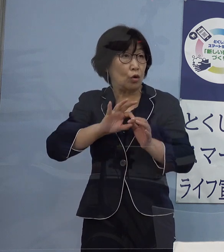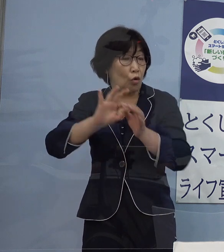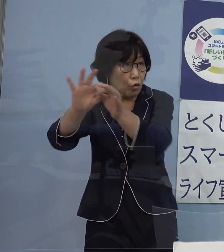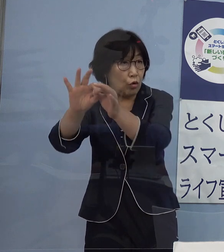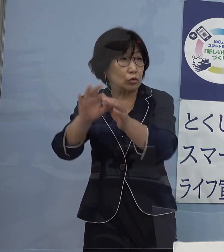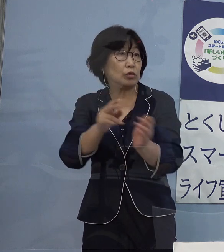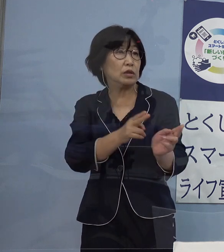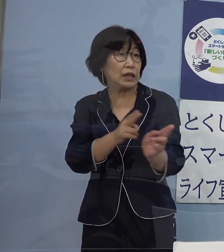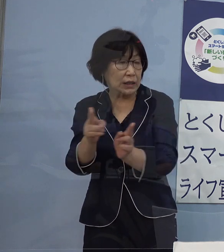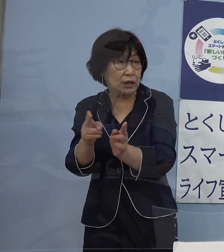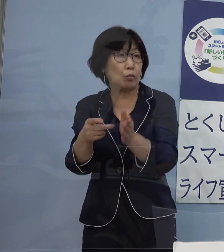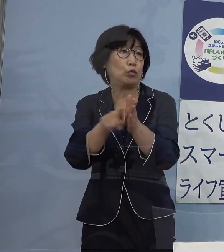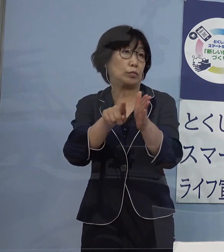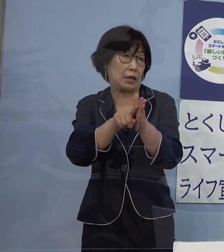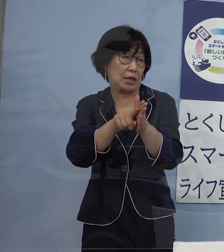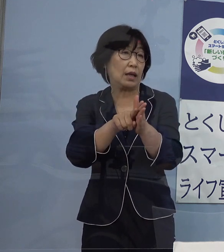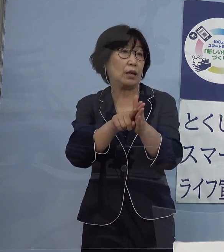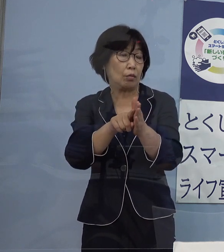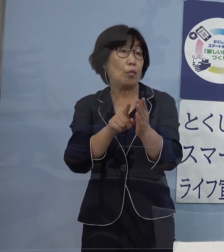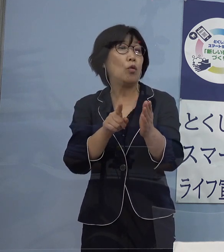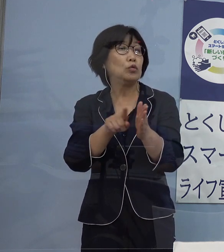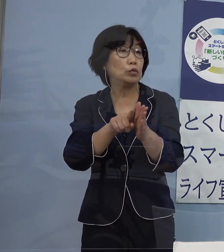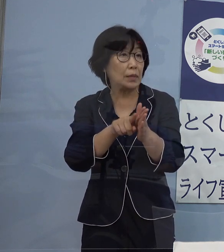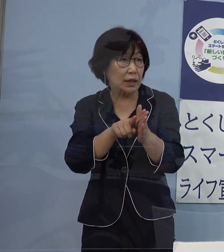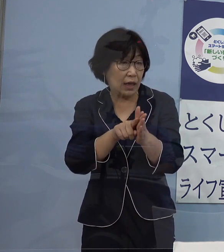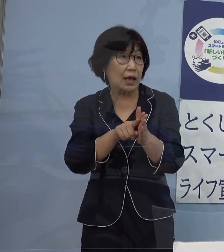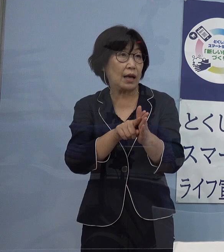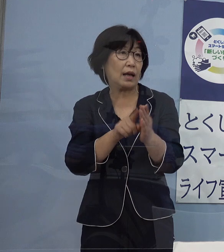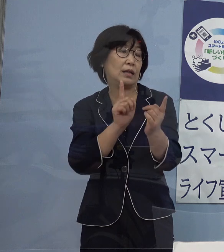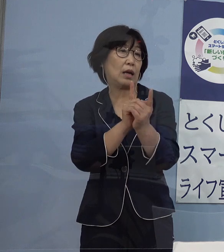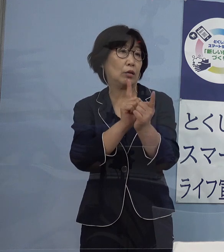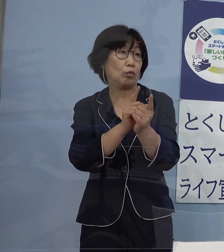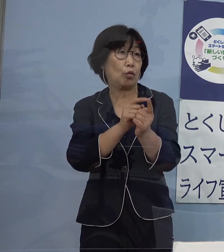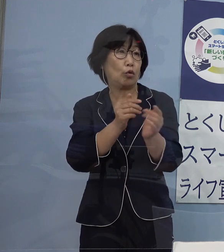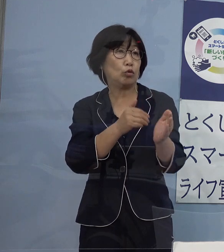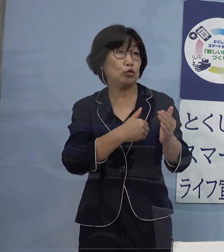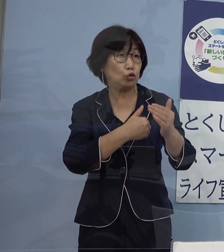て対応を充実をしてくるということになります。